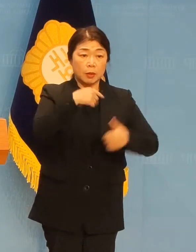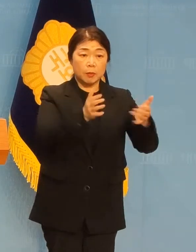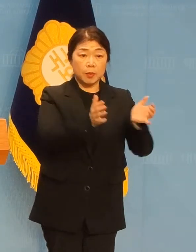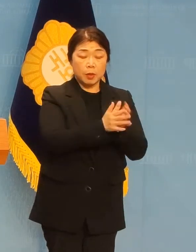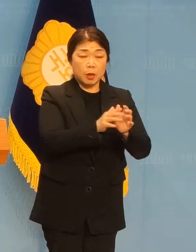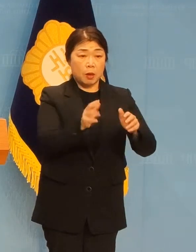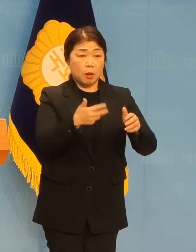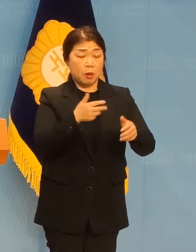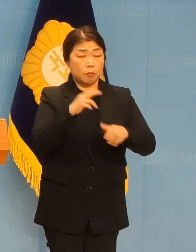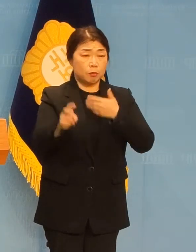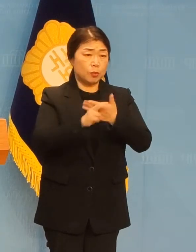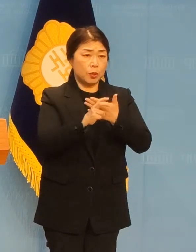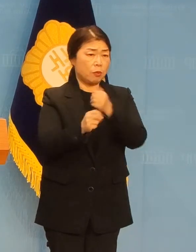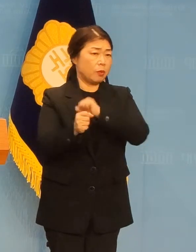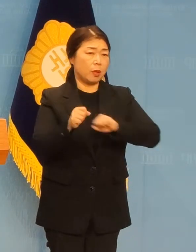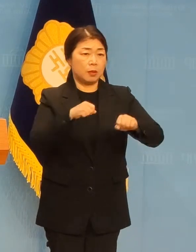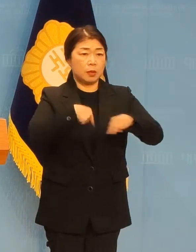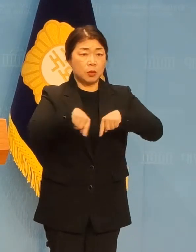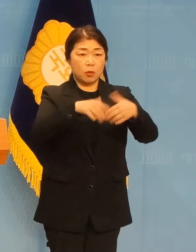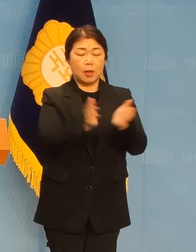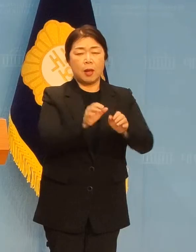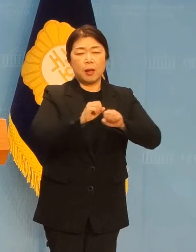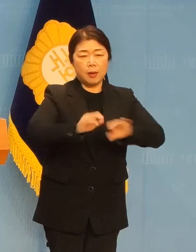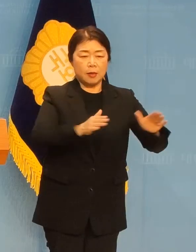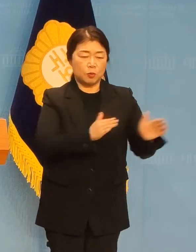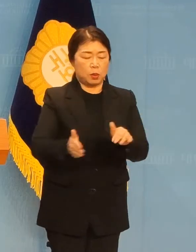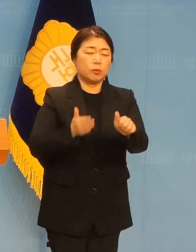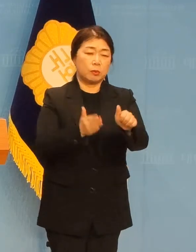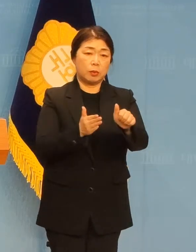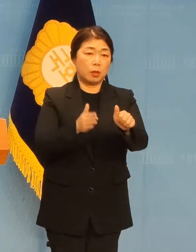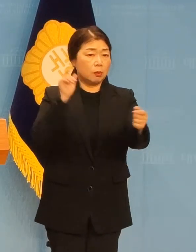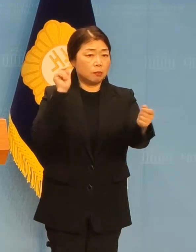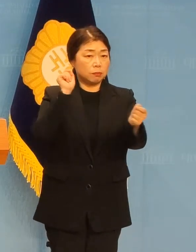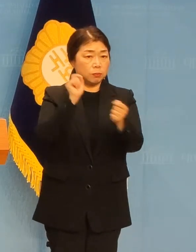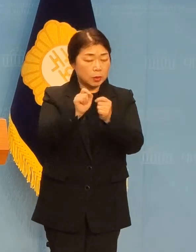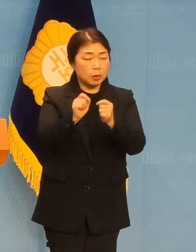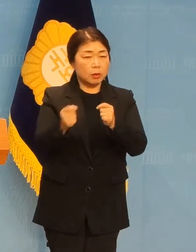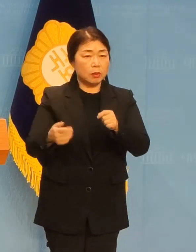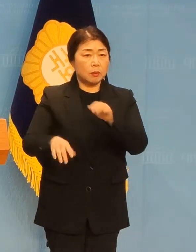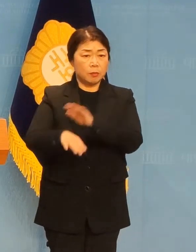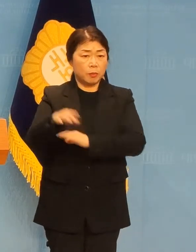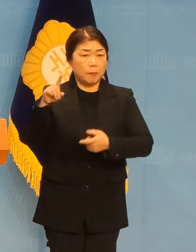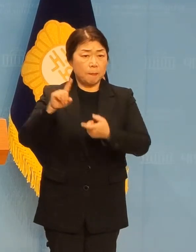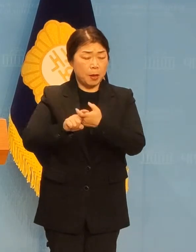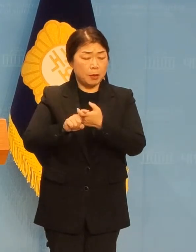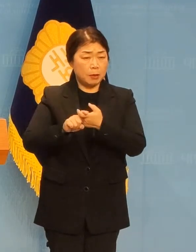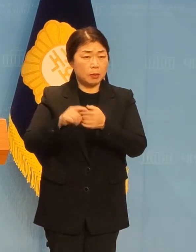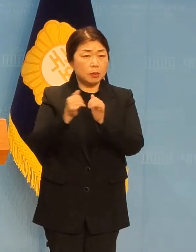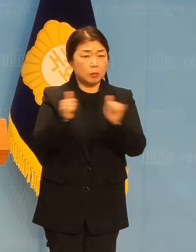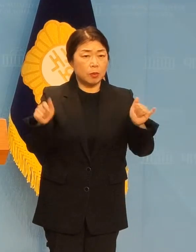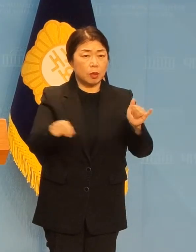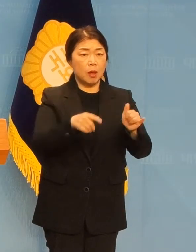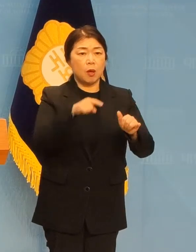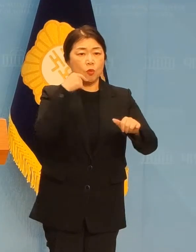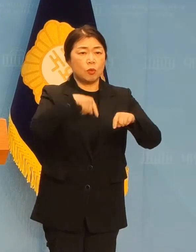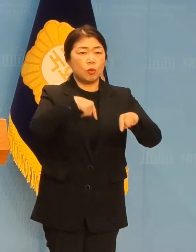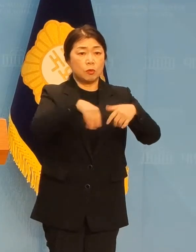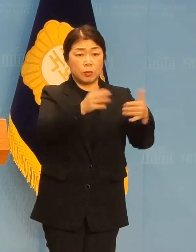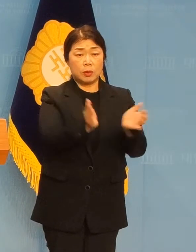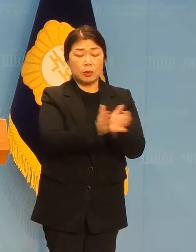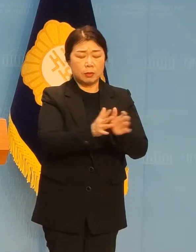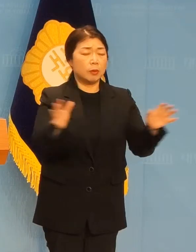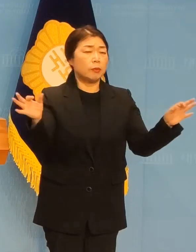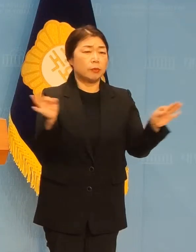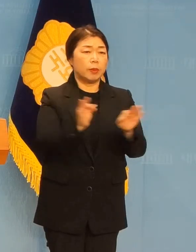해산 준비나 부지런히 하기 바랍니다. 머지않아 한줌 극렬 지지층과 함께 국민의힘은 역사 속으로 사라질